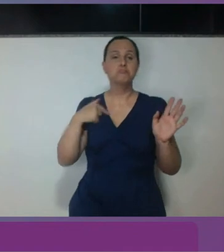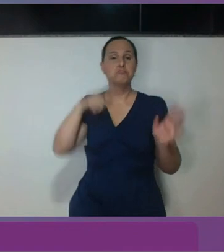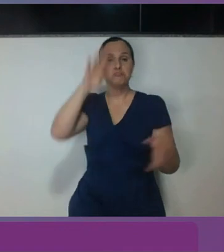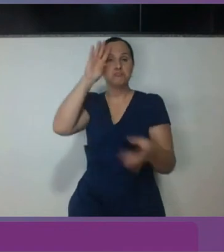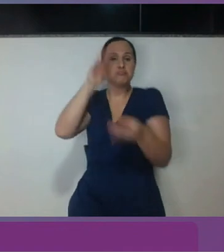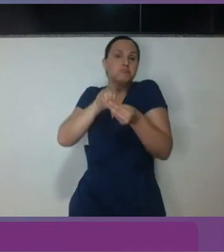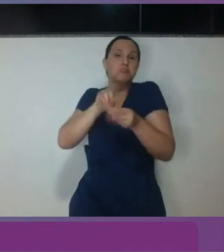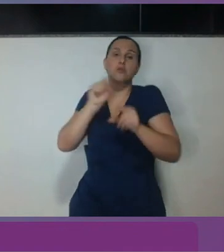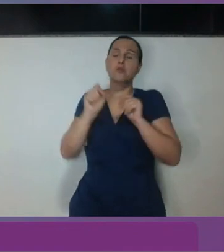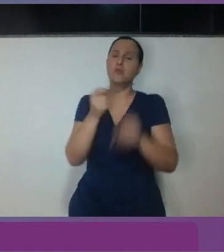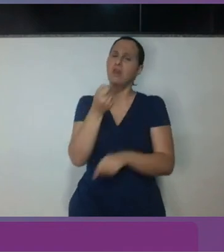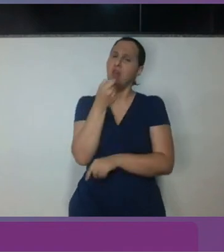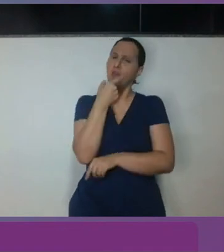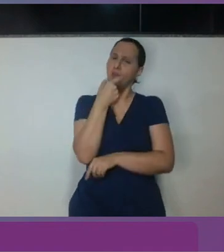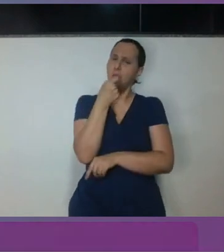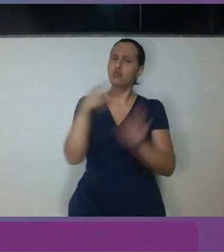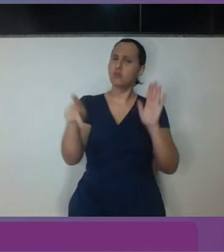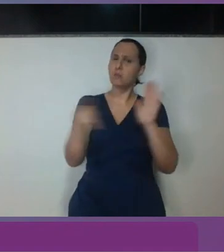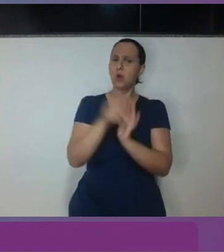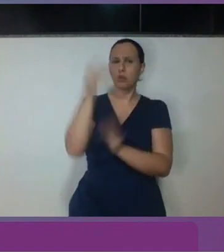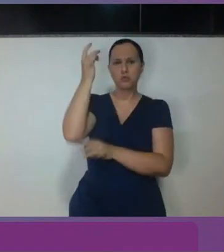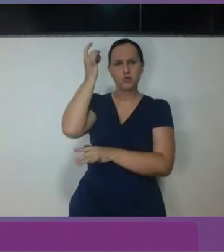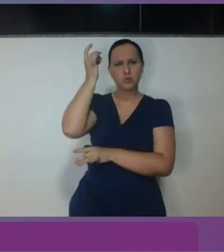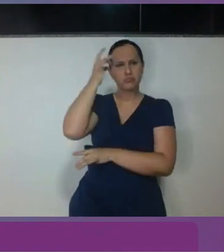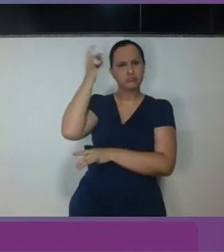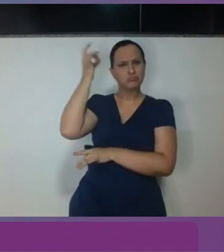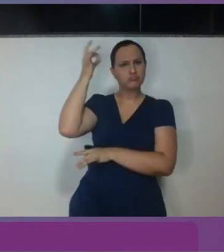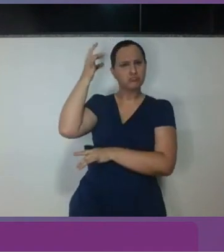remédio para dor de cabeça. E quando